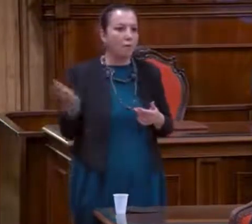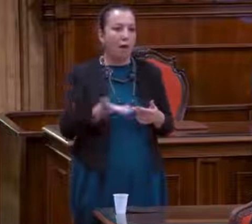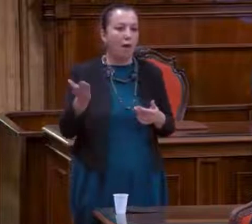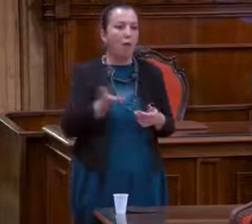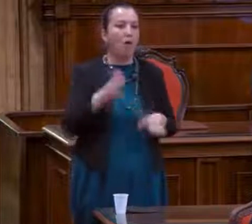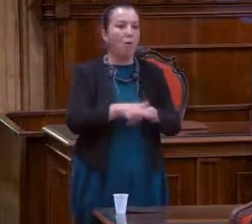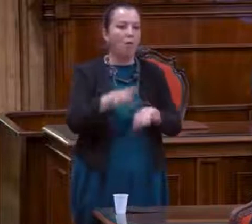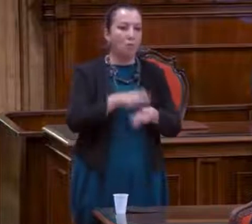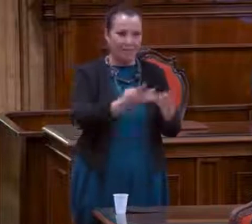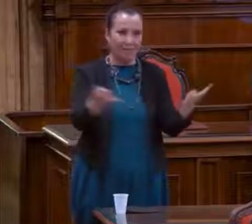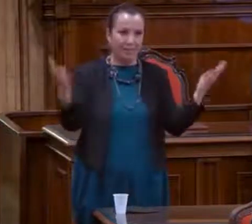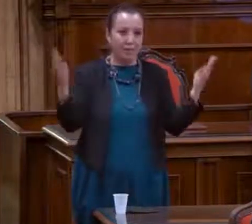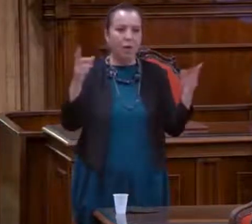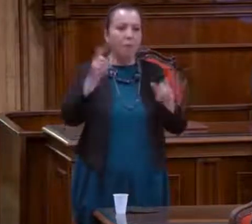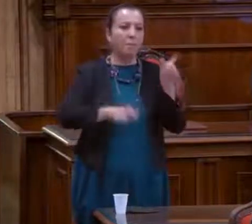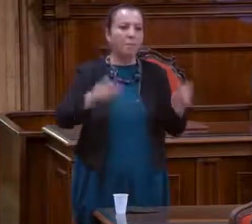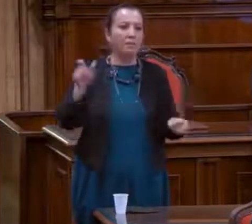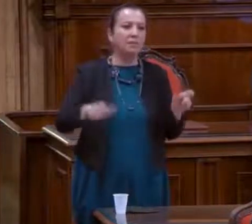per poterlo usare, sono scesa e